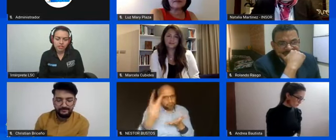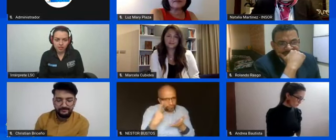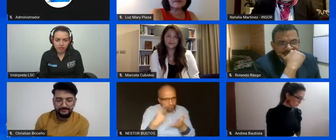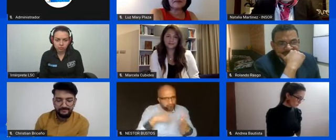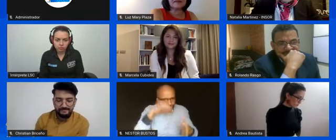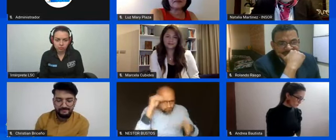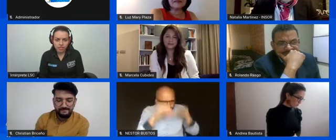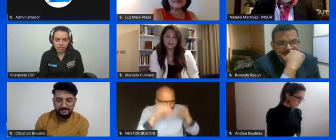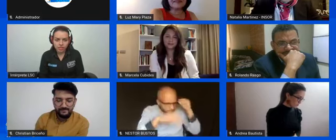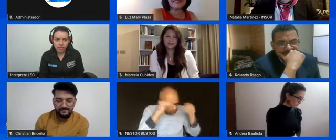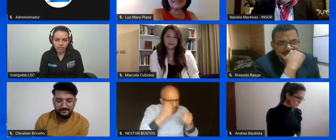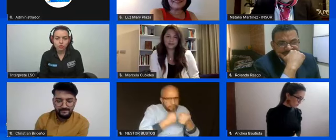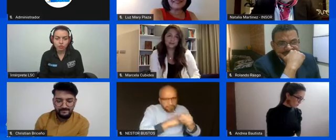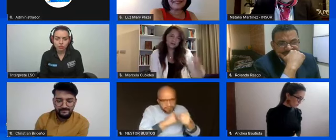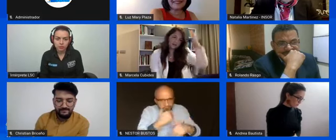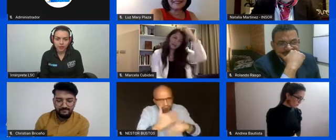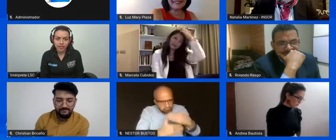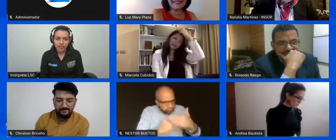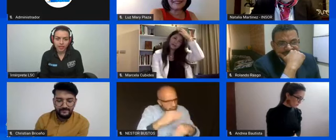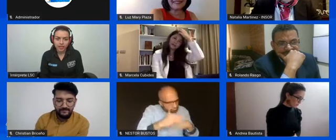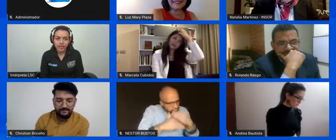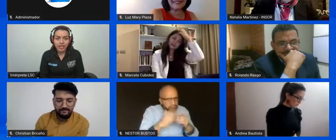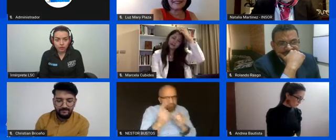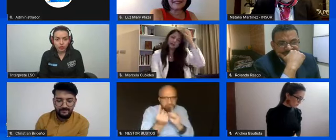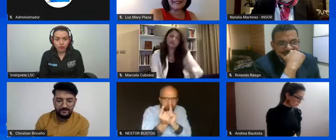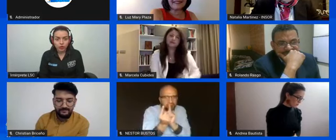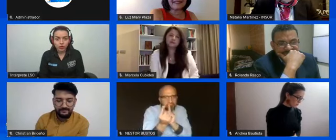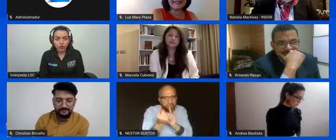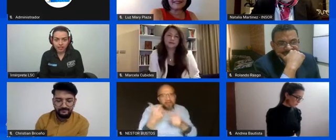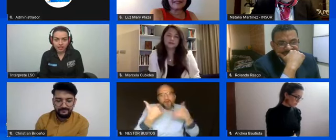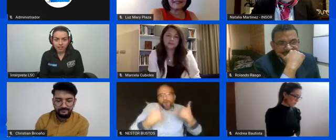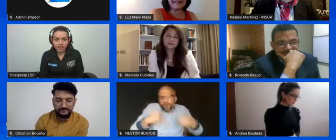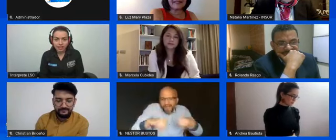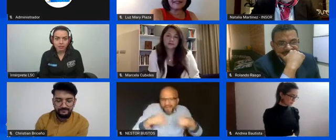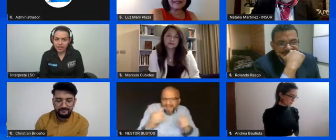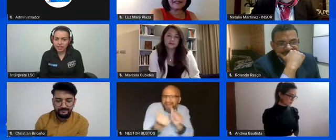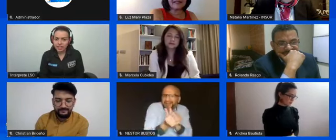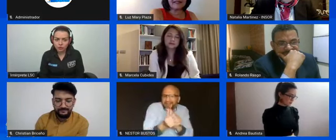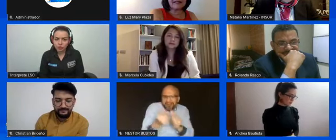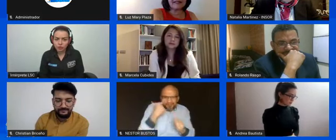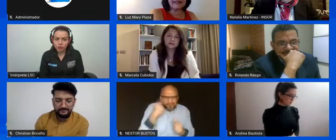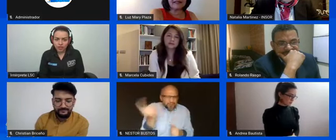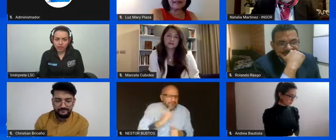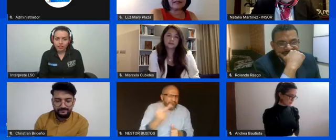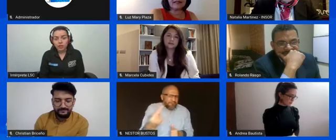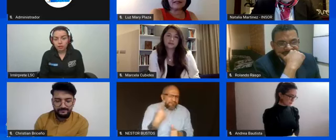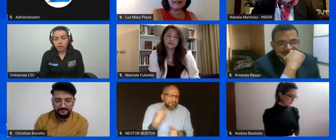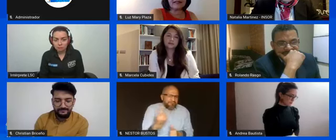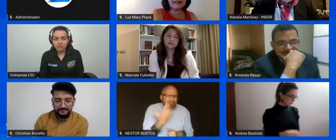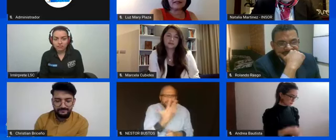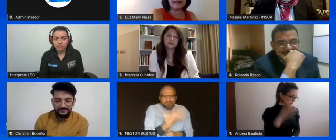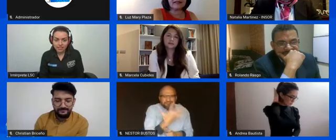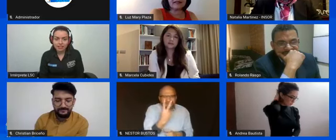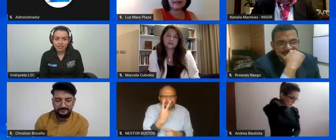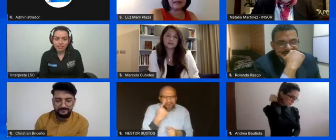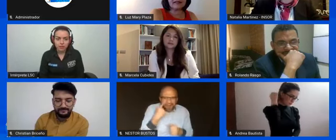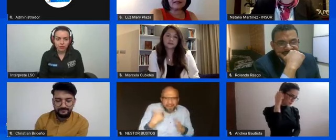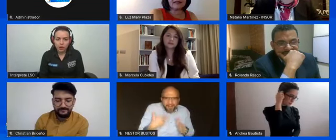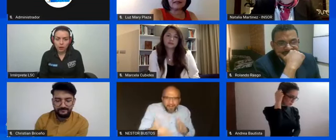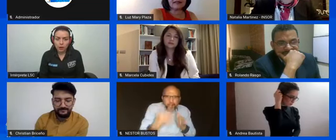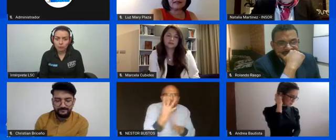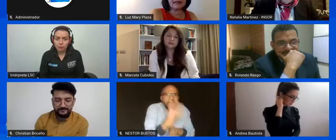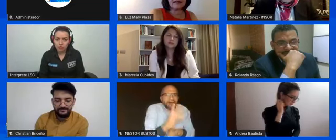Yo siempre estuve con él, compartí con él, respetándolo. Cuando estudiamos carpintería, siempre jugábamos,